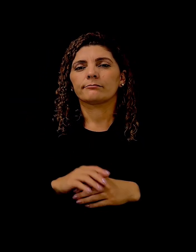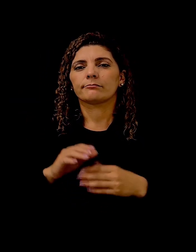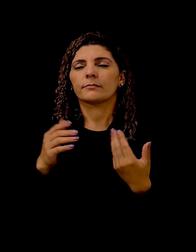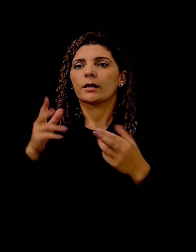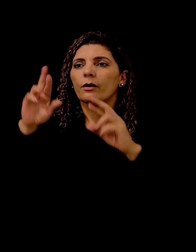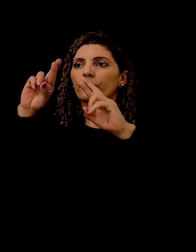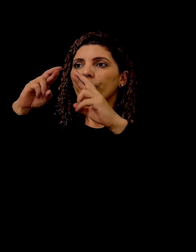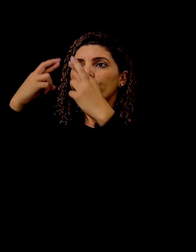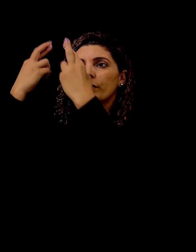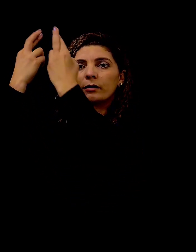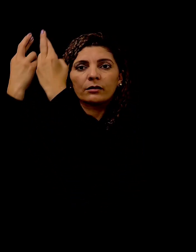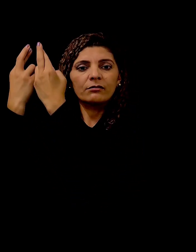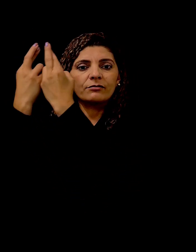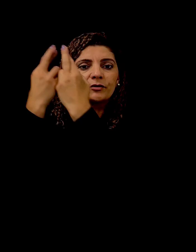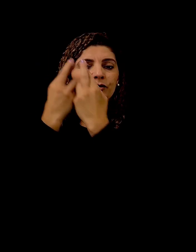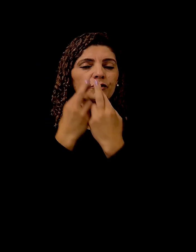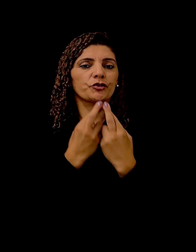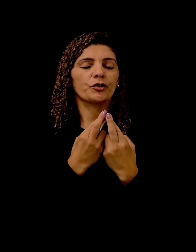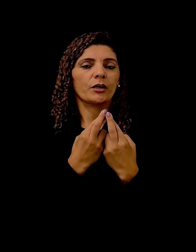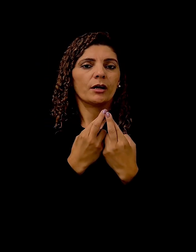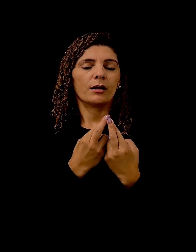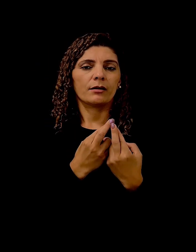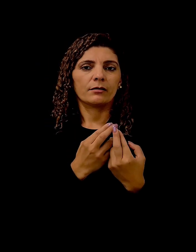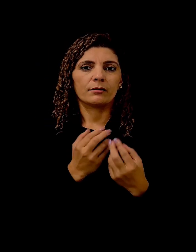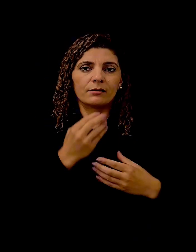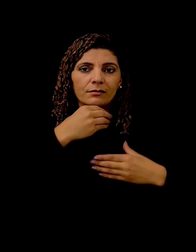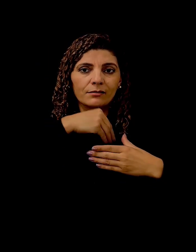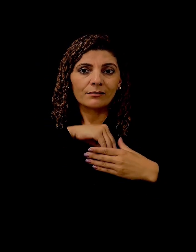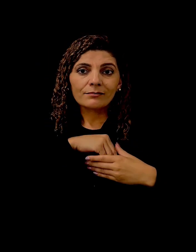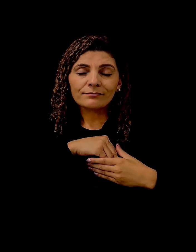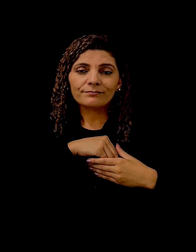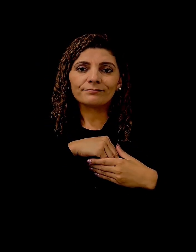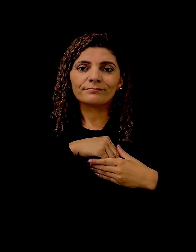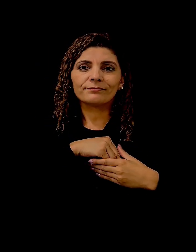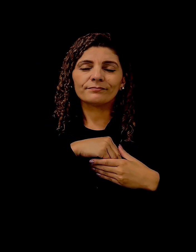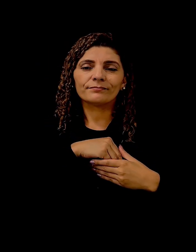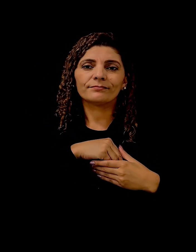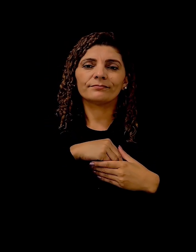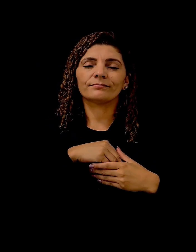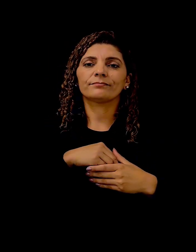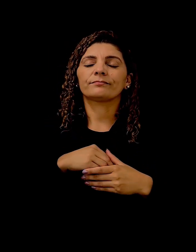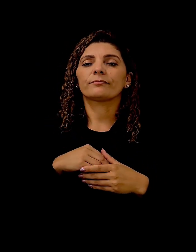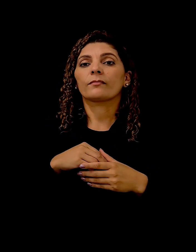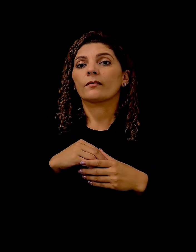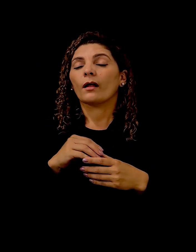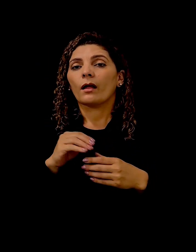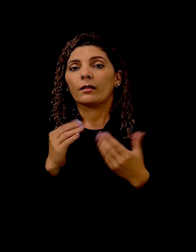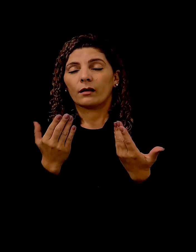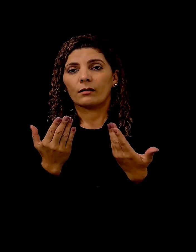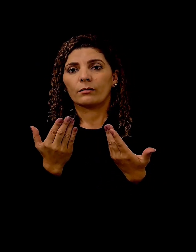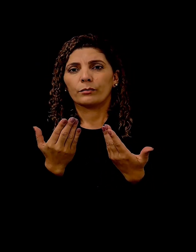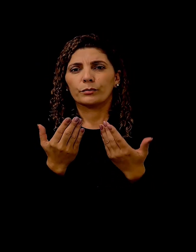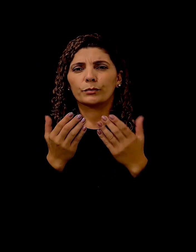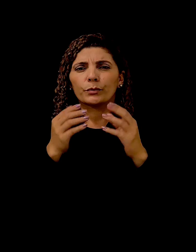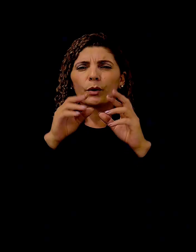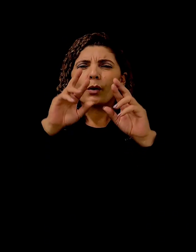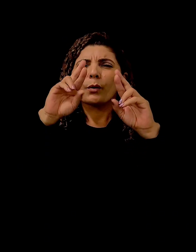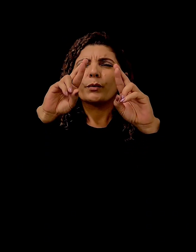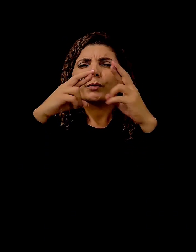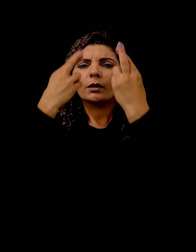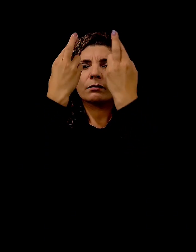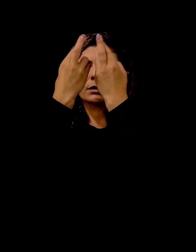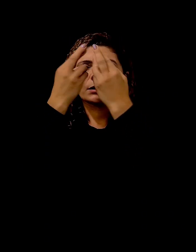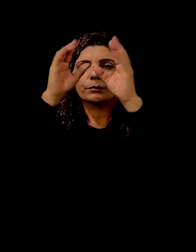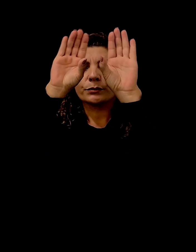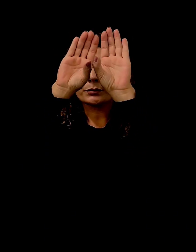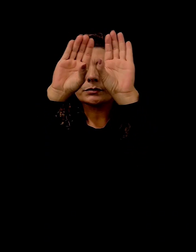o reino de Deus. De outra feita ele falou, chegado até vós o reino dos céus. Mas o reino dos céus,